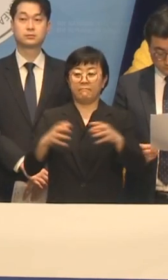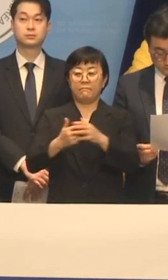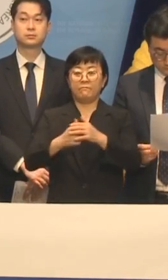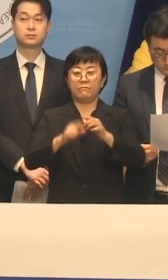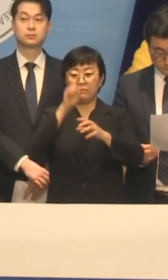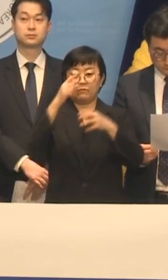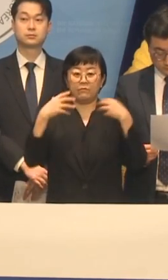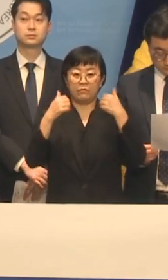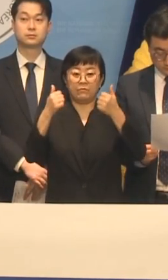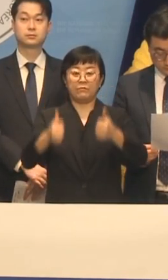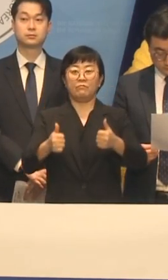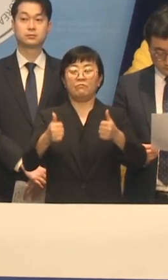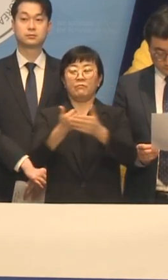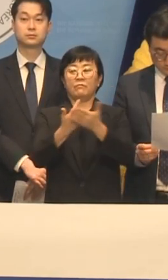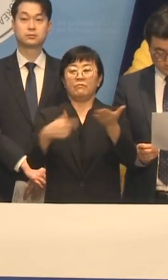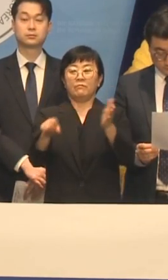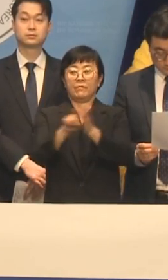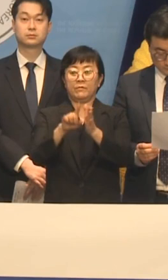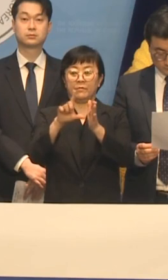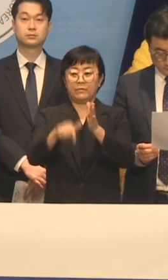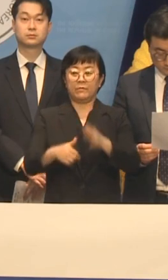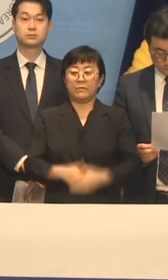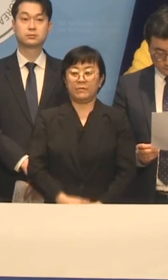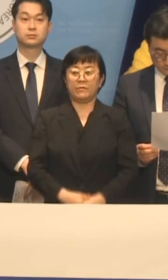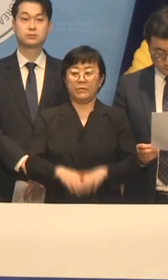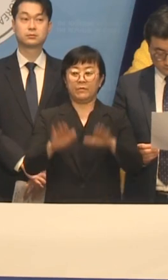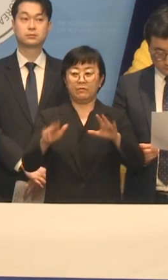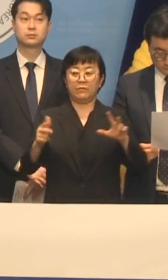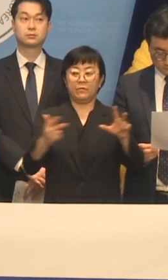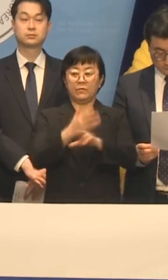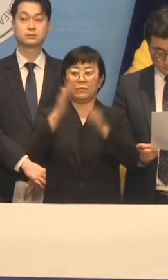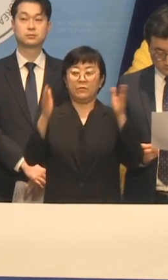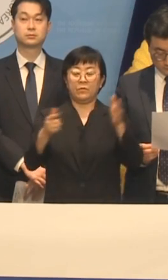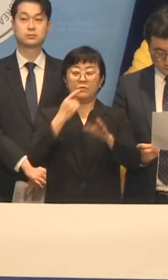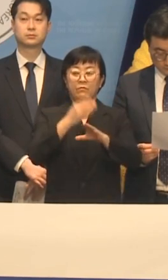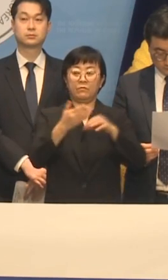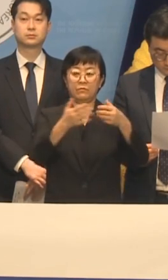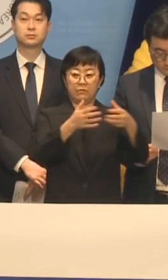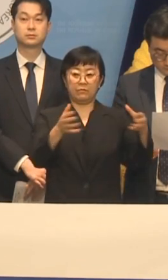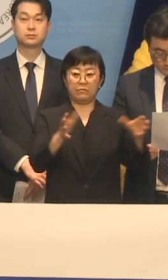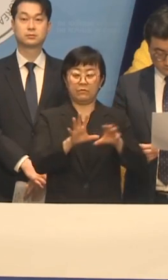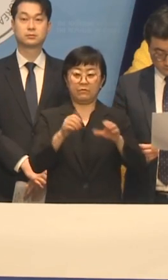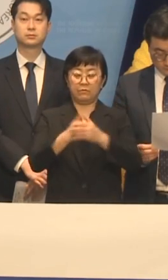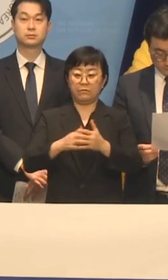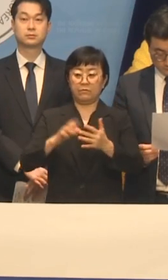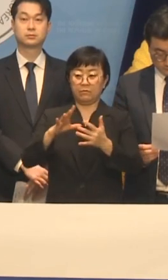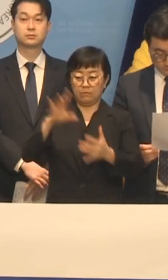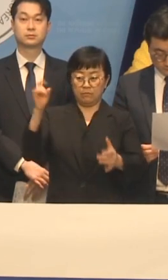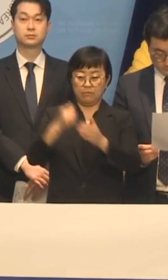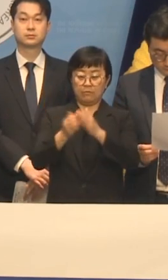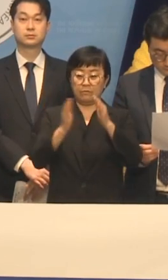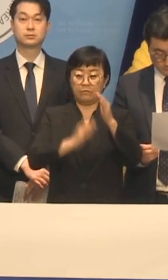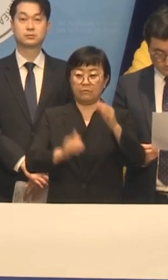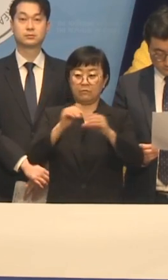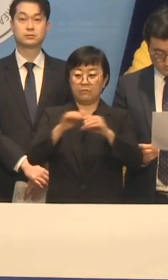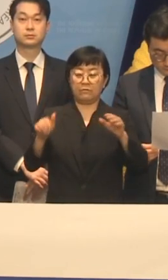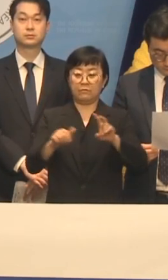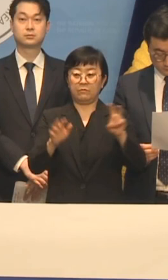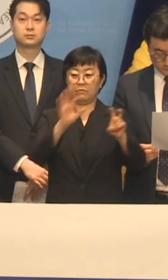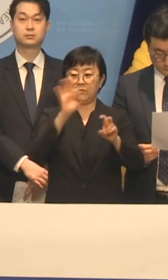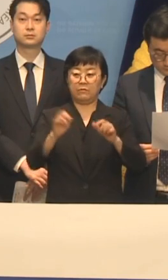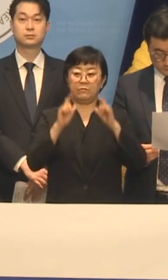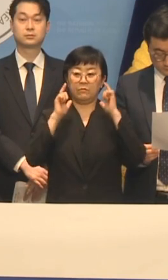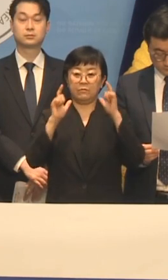심판을 위한 결단의 시간이다. 이번 주부터 더불어민주당은 선출직 공직자 하위 20회